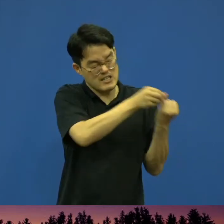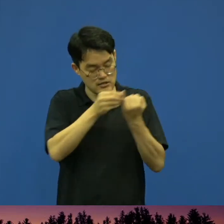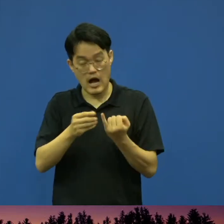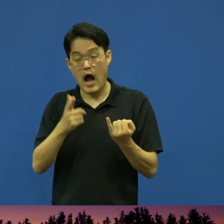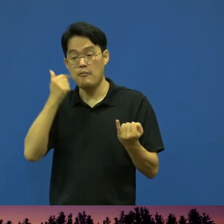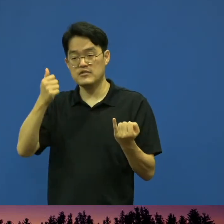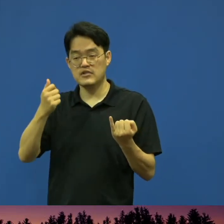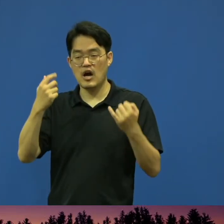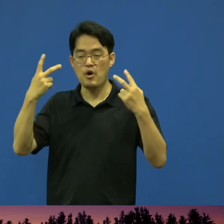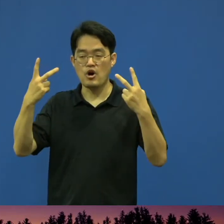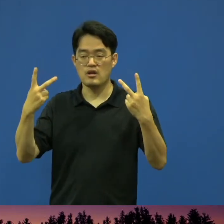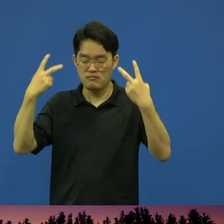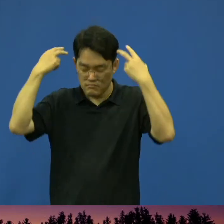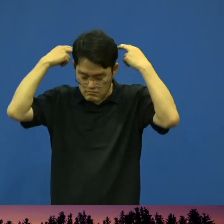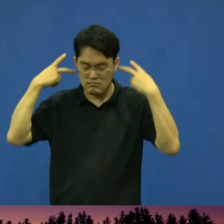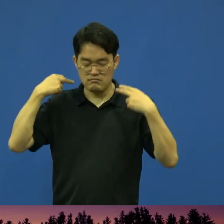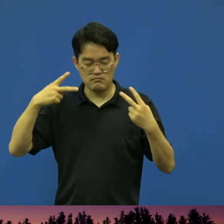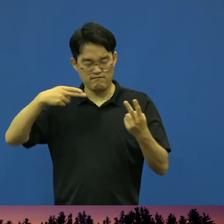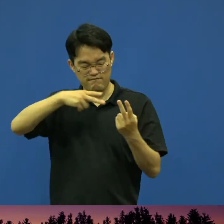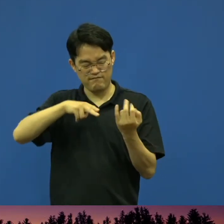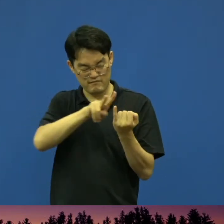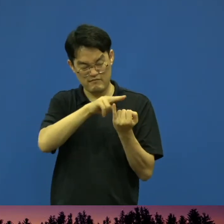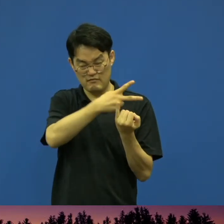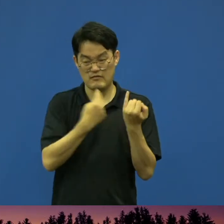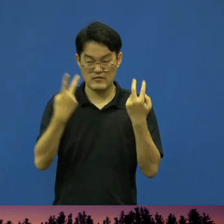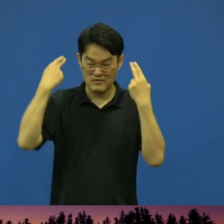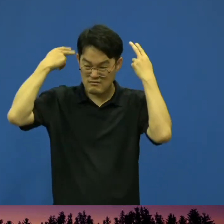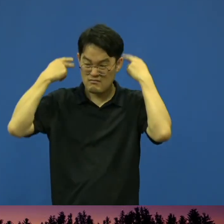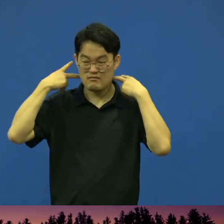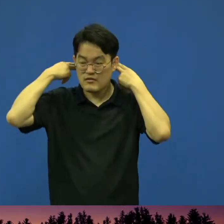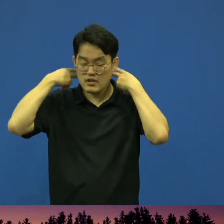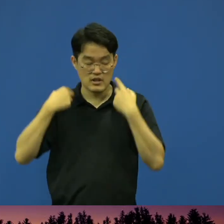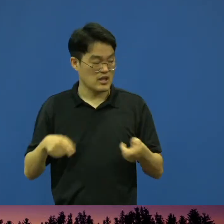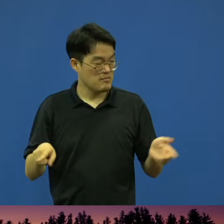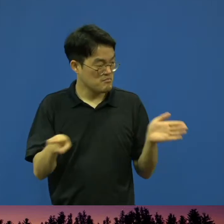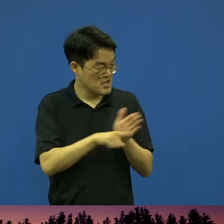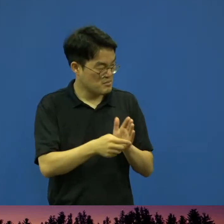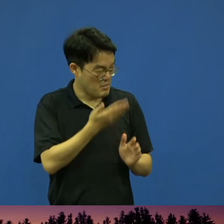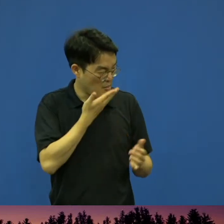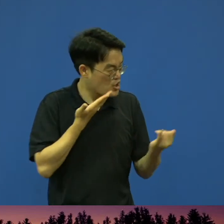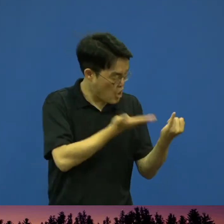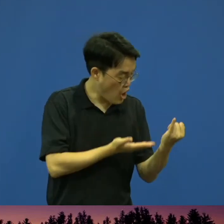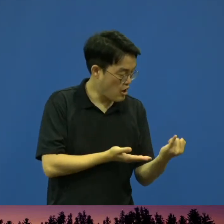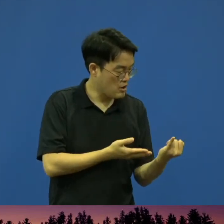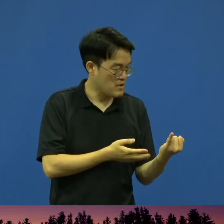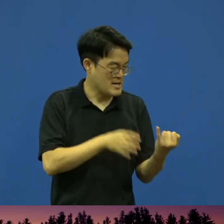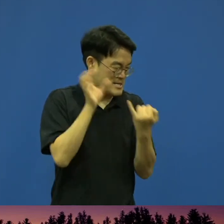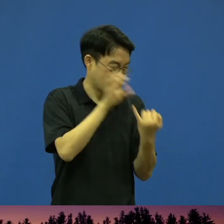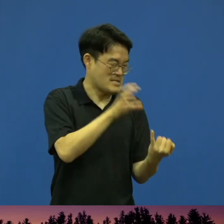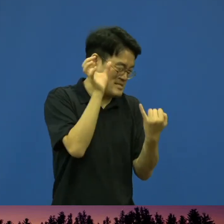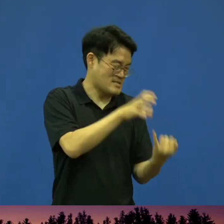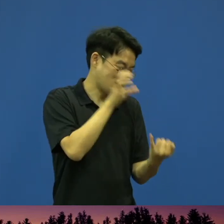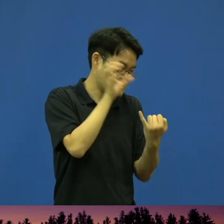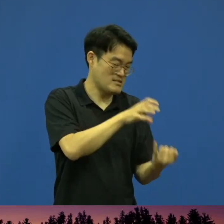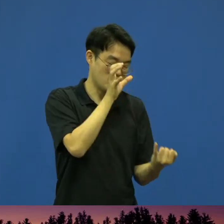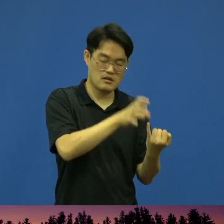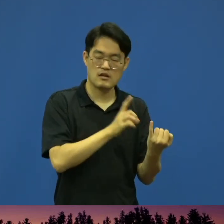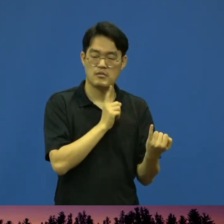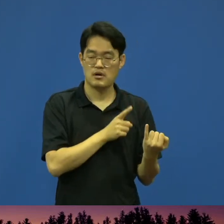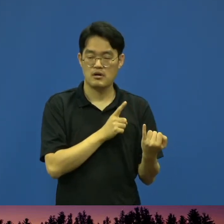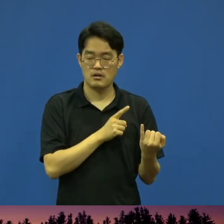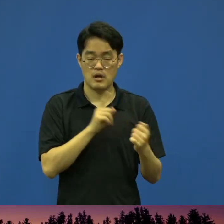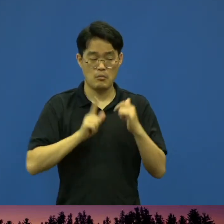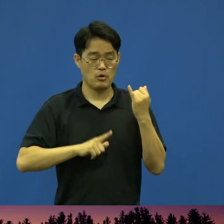머리카락을 막 잘랐죠. 믿음이 밥 먹여주니 하면서 아주 많은 핍박을 받았습니다. 저는 그